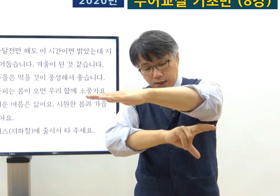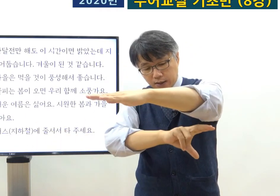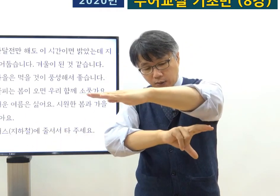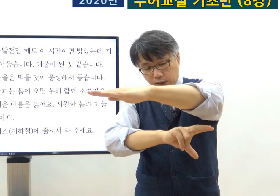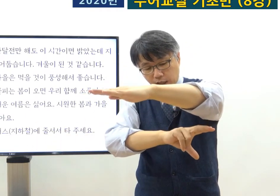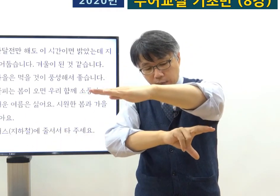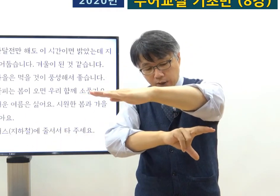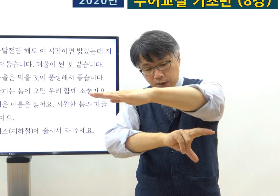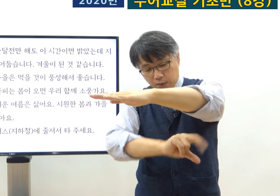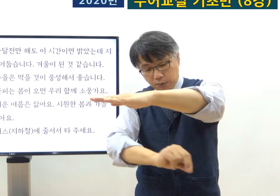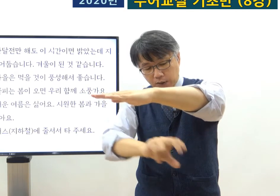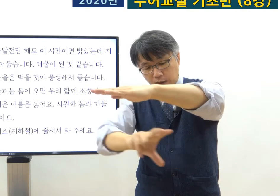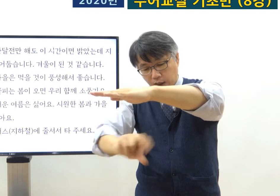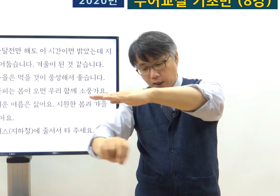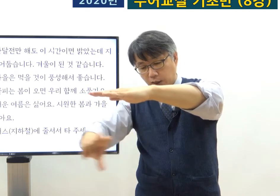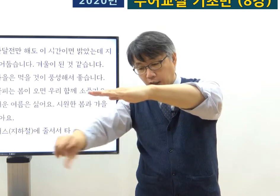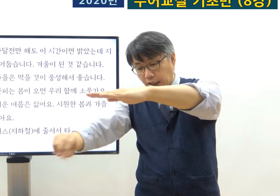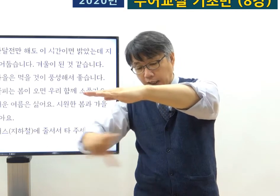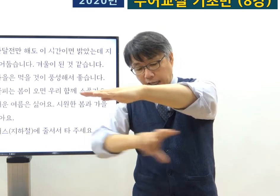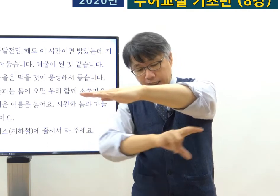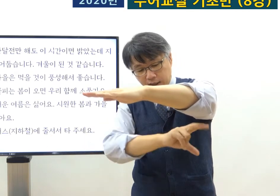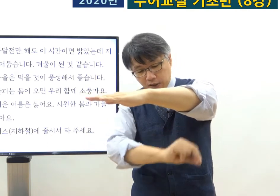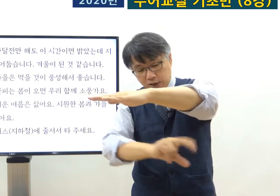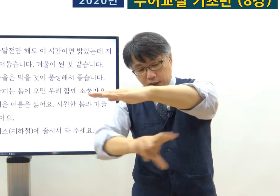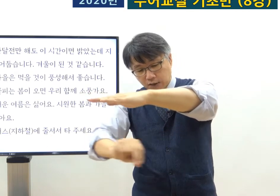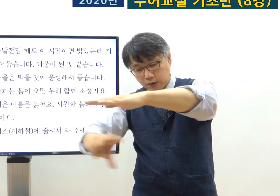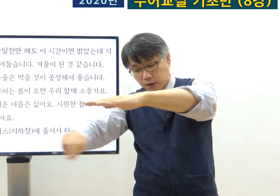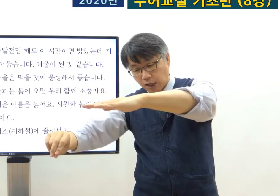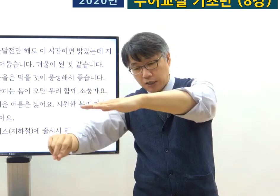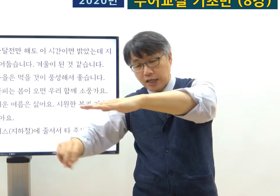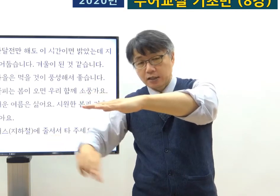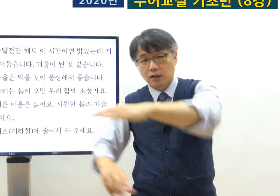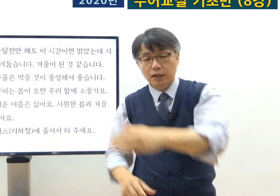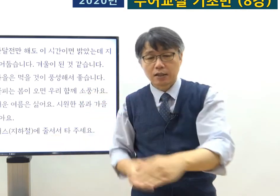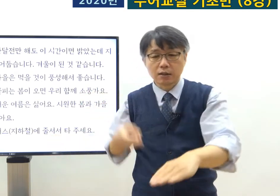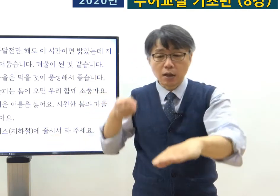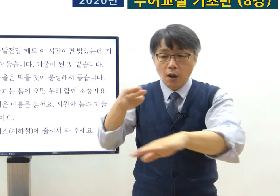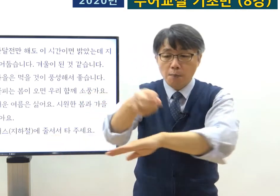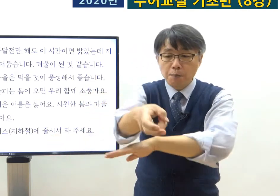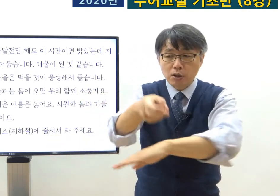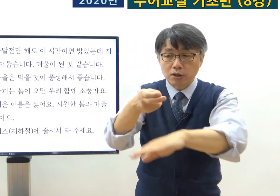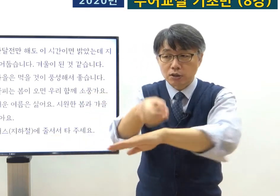지하철이라고 생각하면 이게 양이 끊어져 있잖아요. 지하철 내지는 버스에